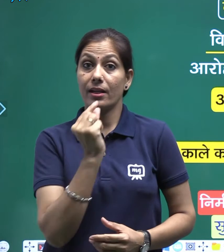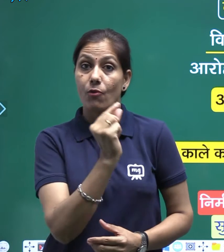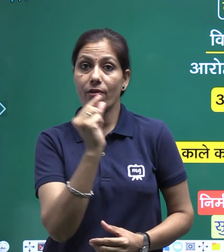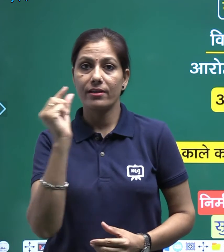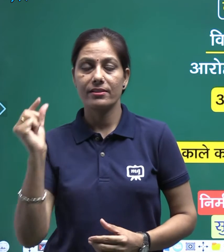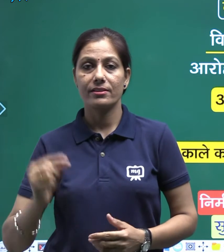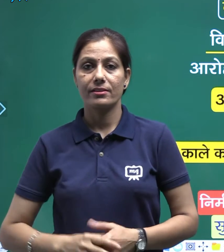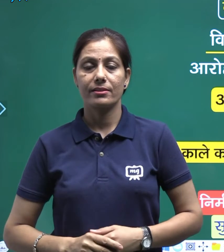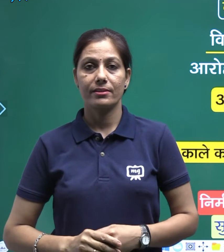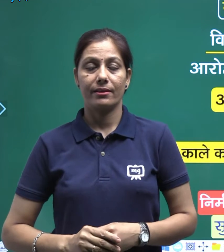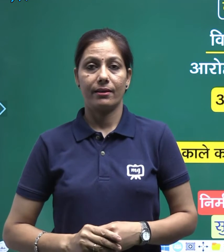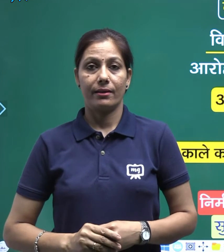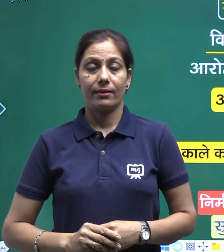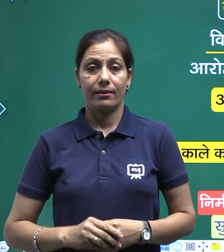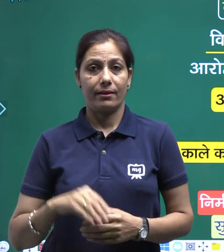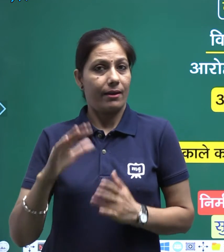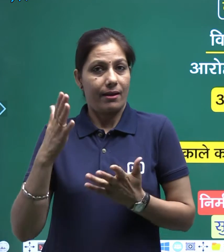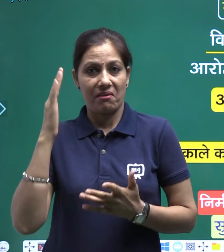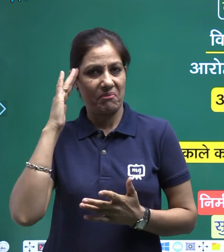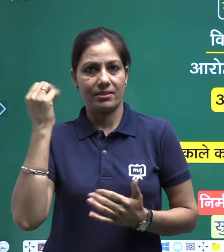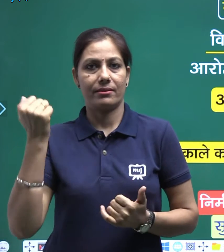अक्षर नहीं चीनती।